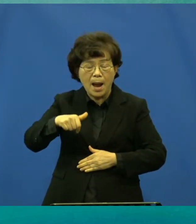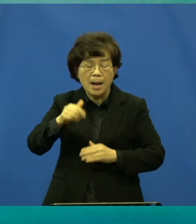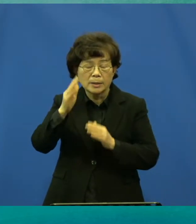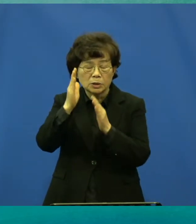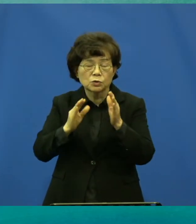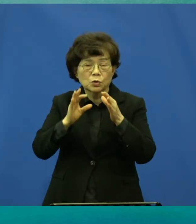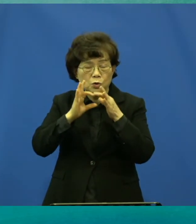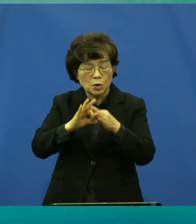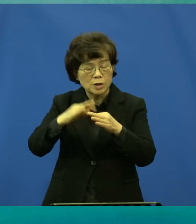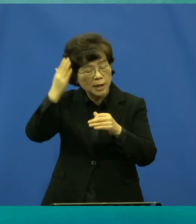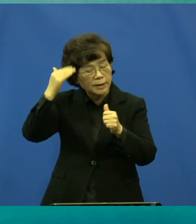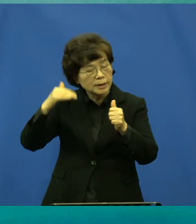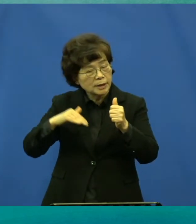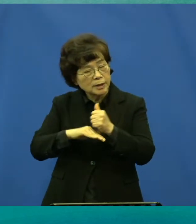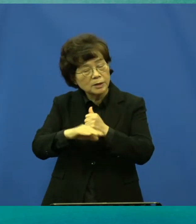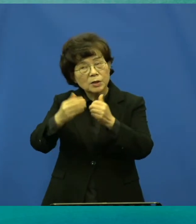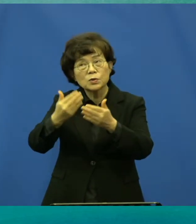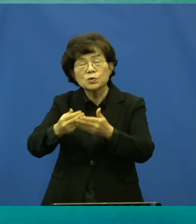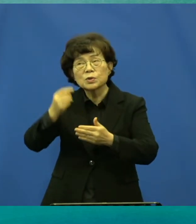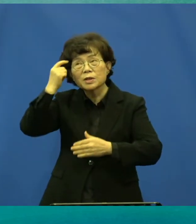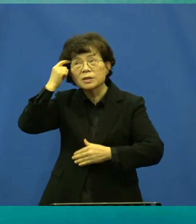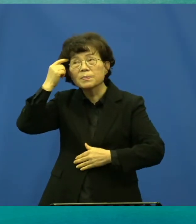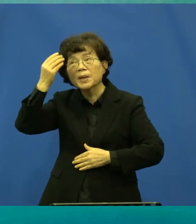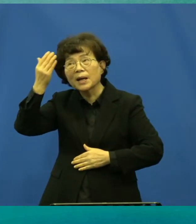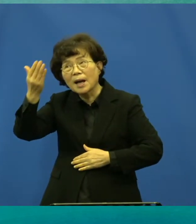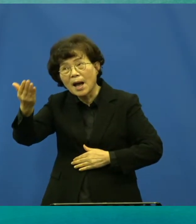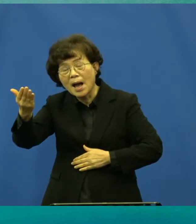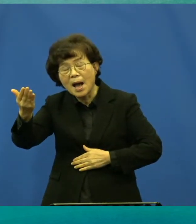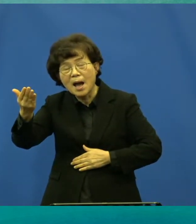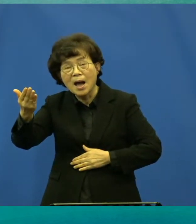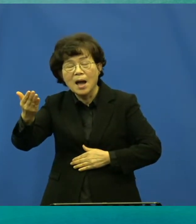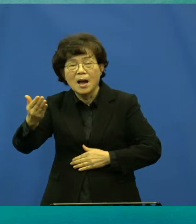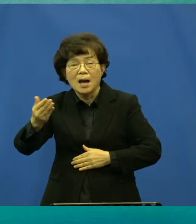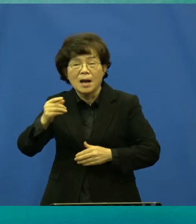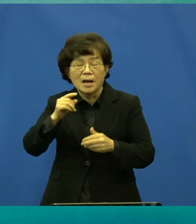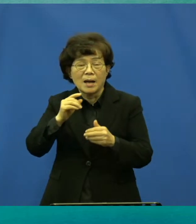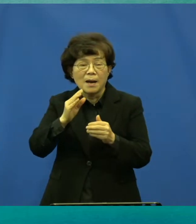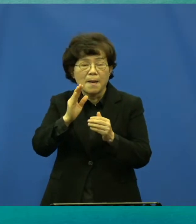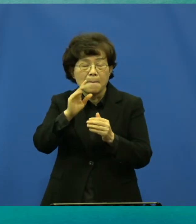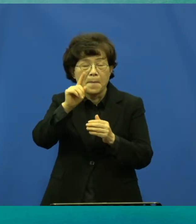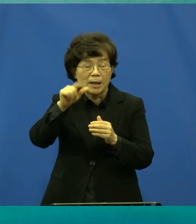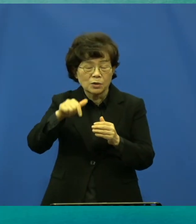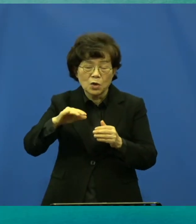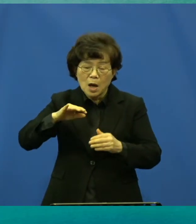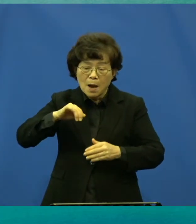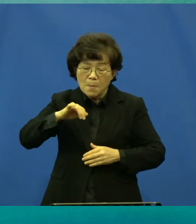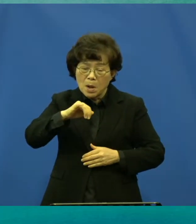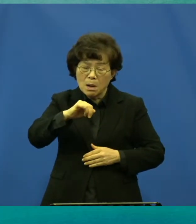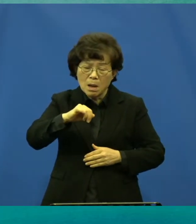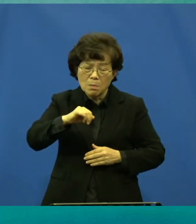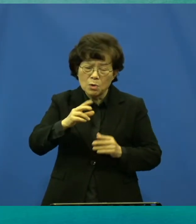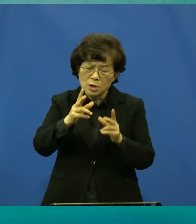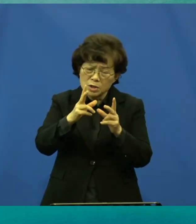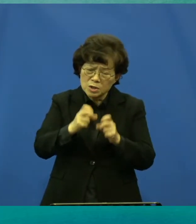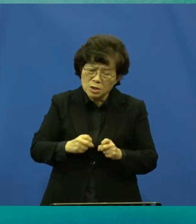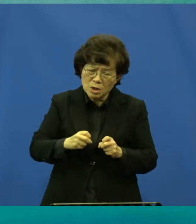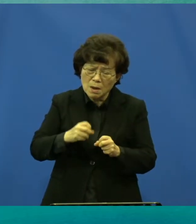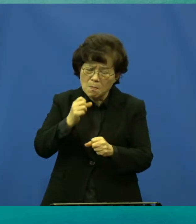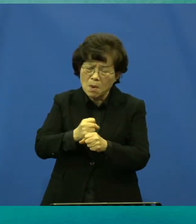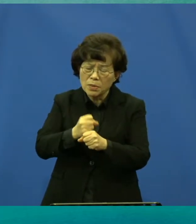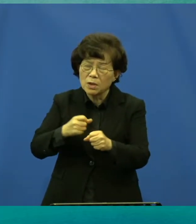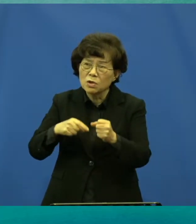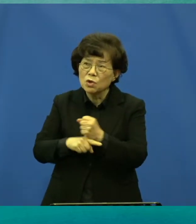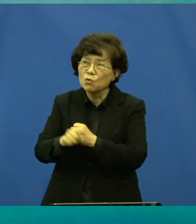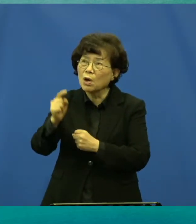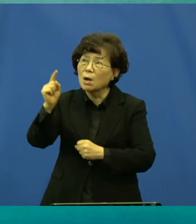통하여 그늘을 허락하셨는지, 그리고 그 박넝쿨에 벌레를 왜 보내셨는지,